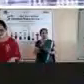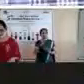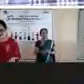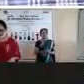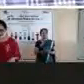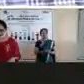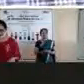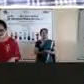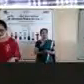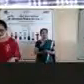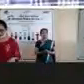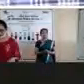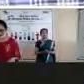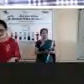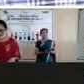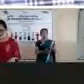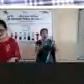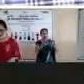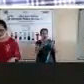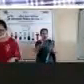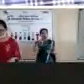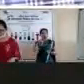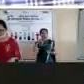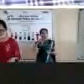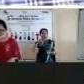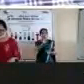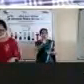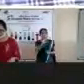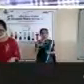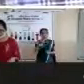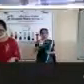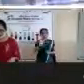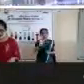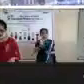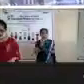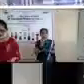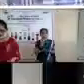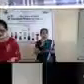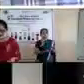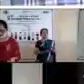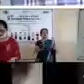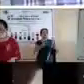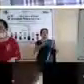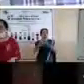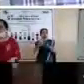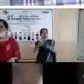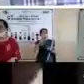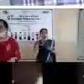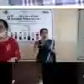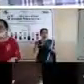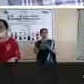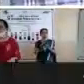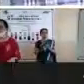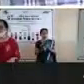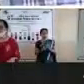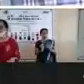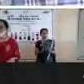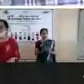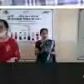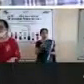पूर्व भारत फैशन वीक दिव्यांगजन आंदोलन विशेष रूप से पूर्वोत्तर के लोगों पर लक्षित इंडिया एट 75 कार्यक्रम के